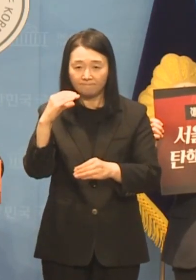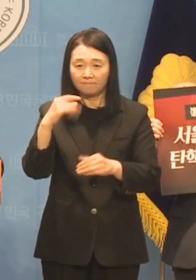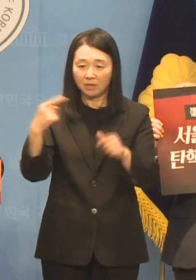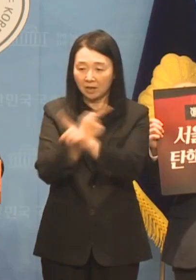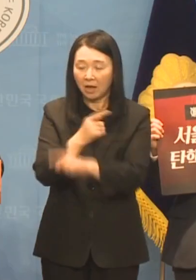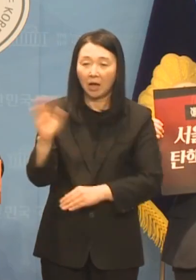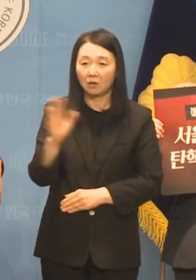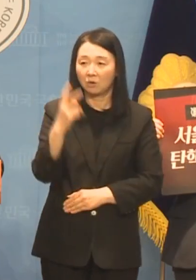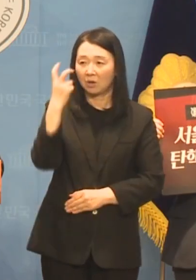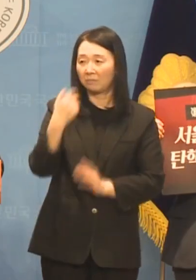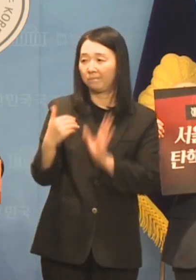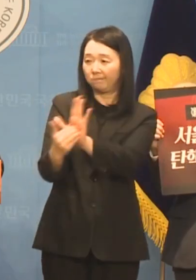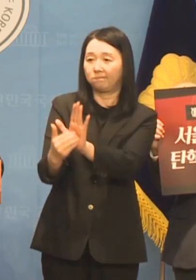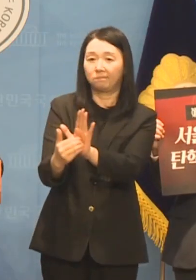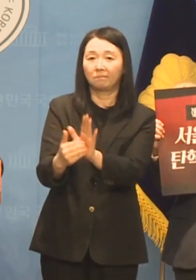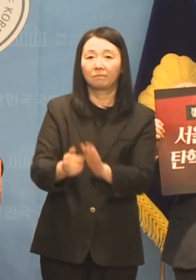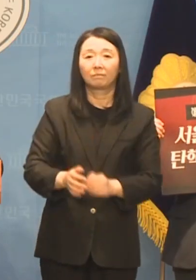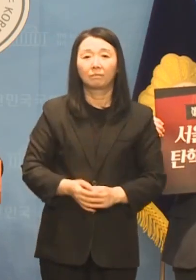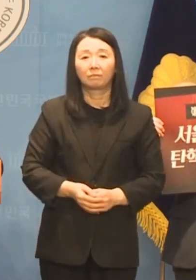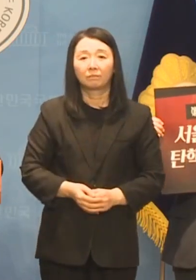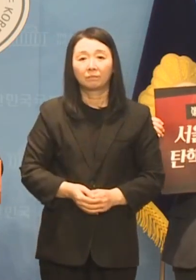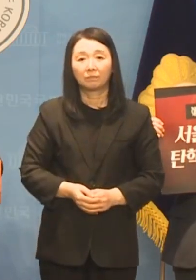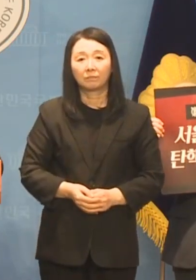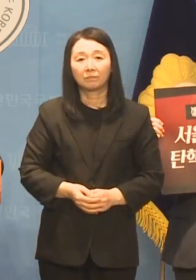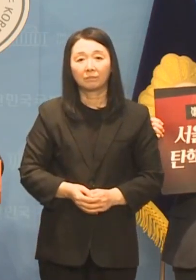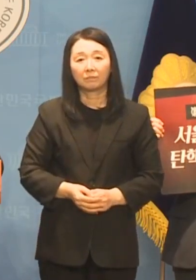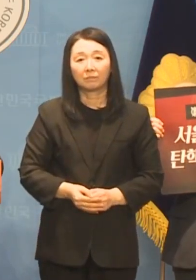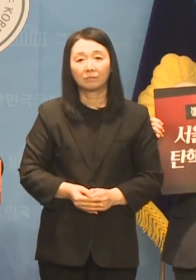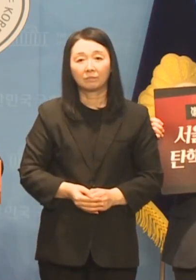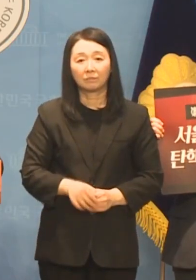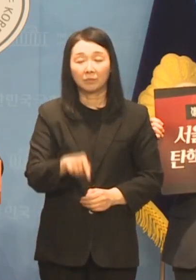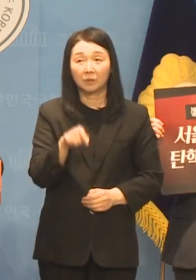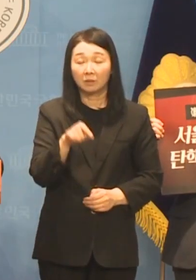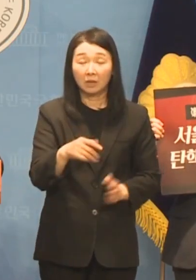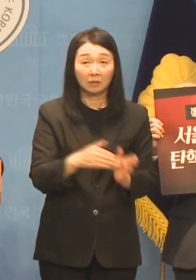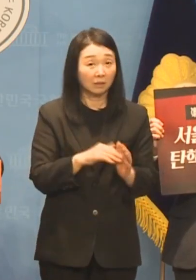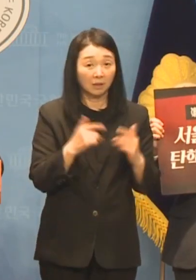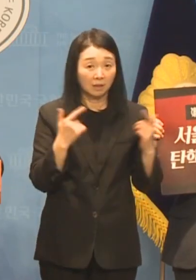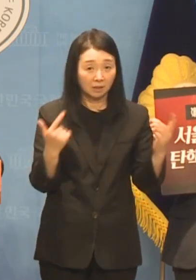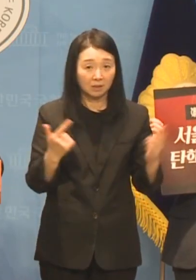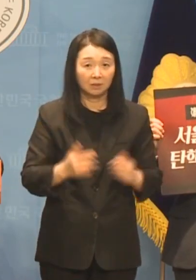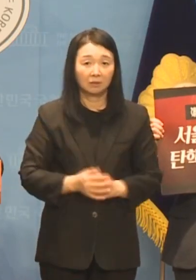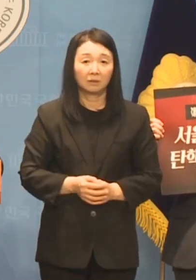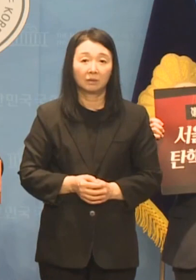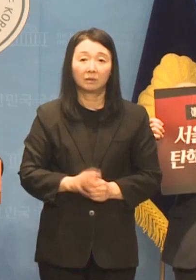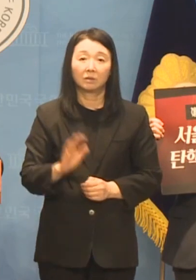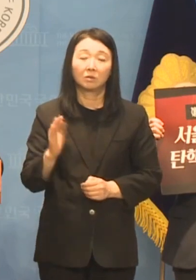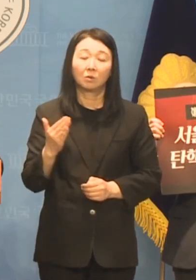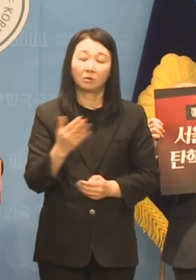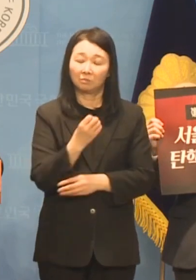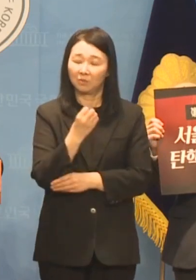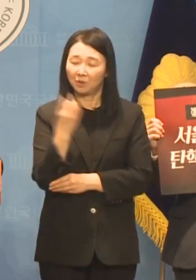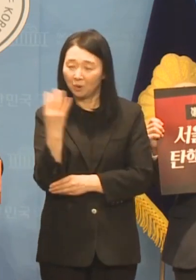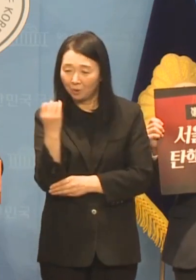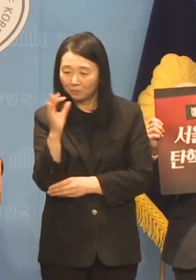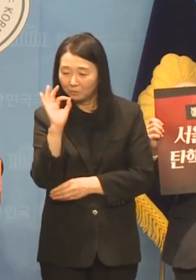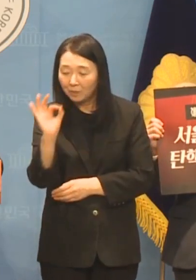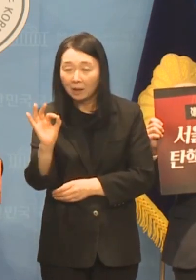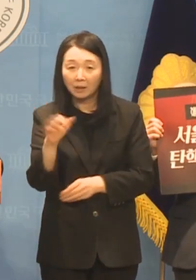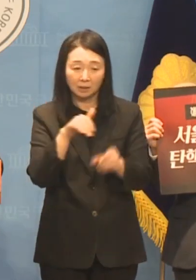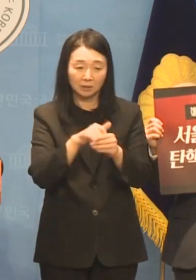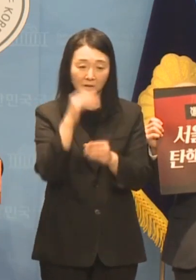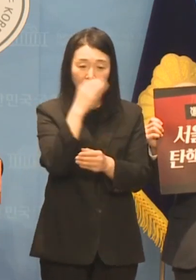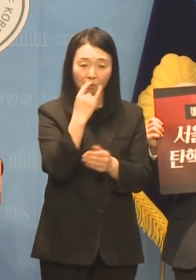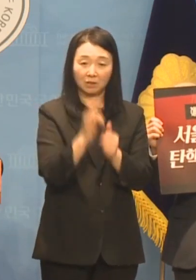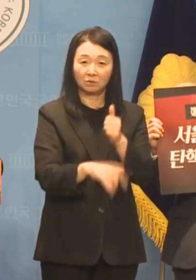감사를 거부하는 태도를 보이고 있습니다. 이것이 끝이 아닙니다. 최근 언론 보도에 의하면